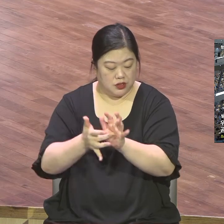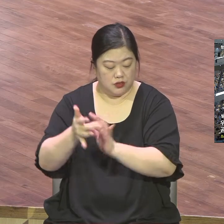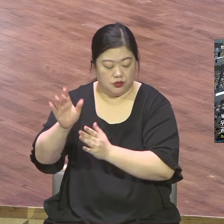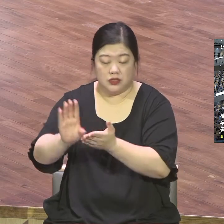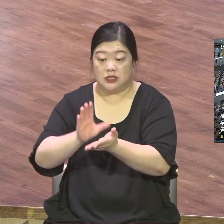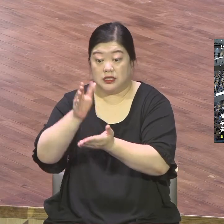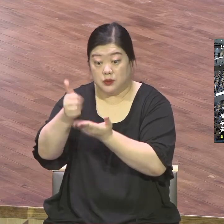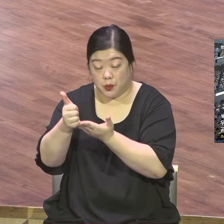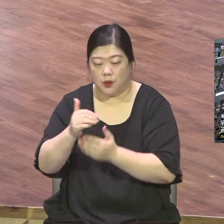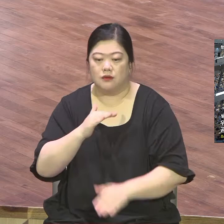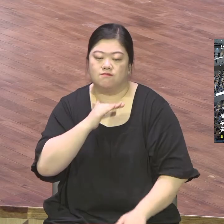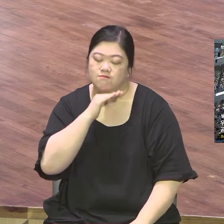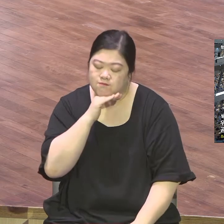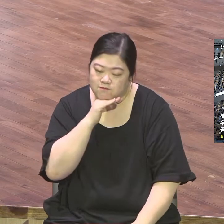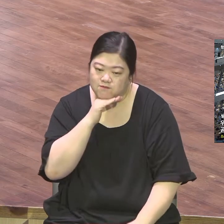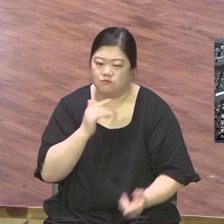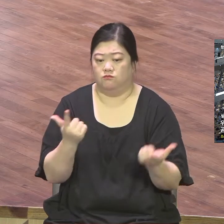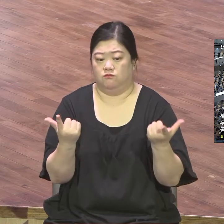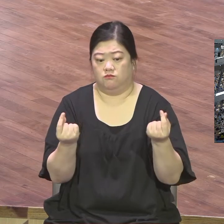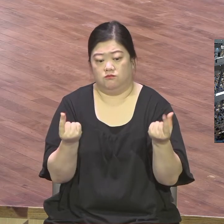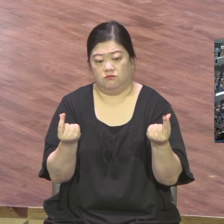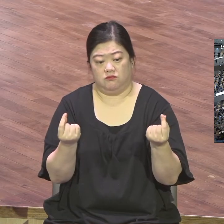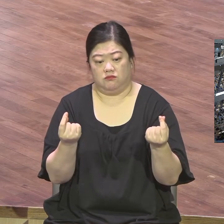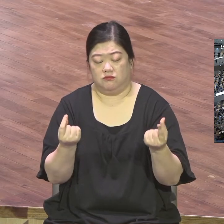예수 그리스도를 기다리노니.